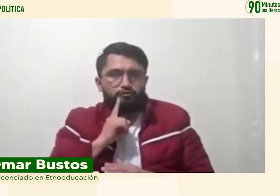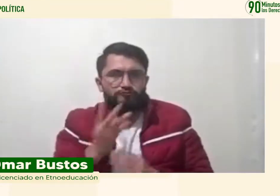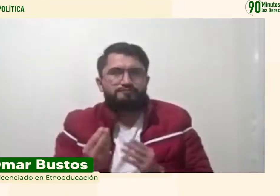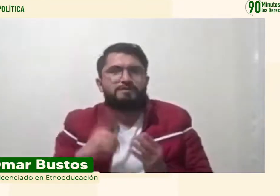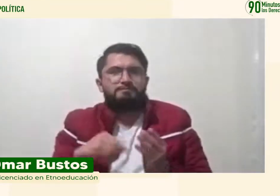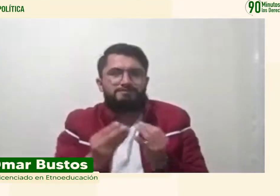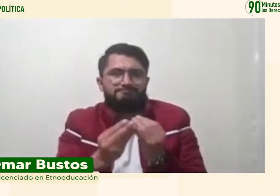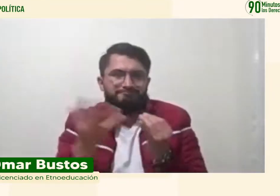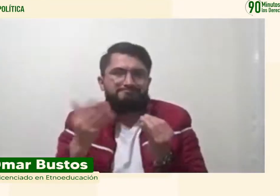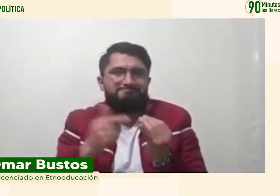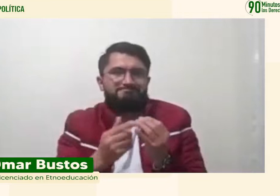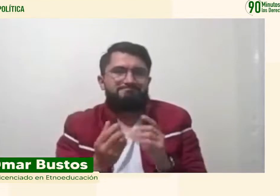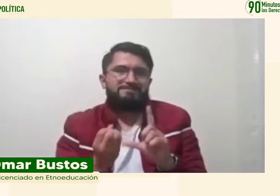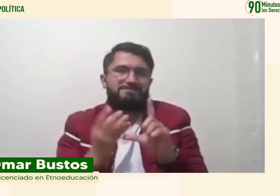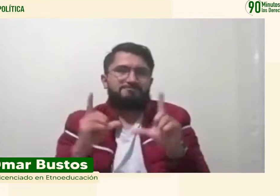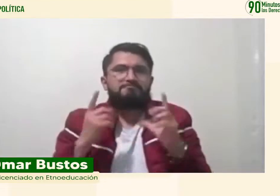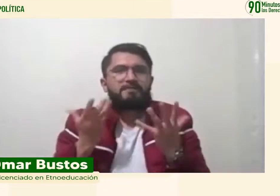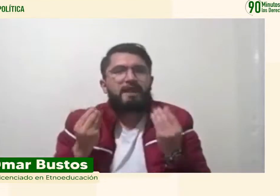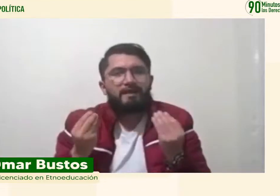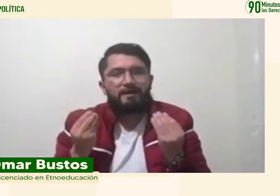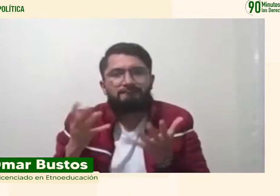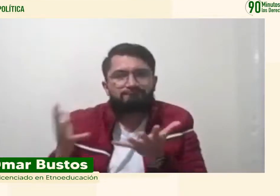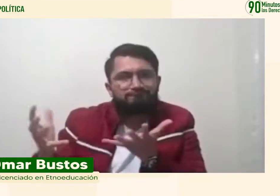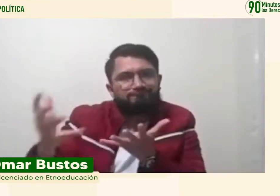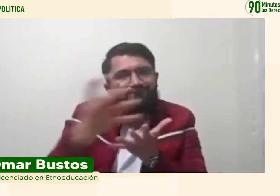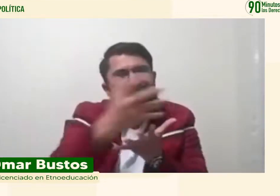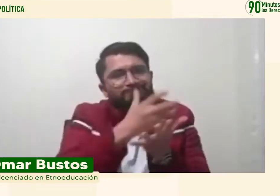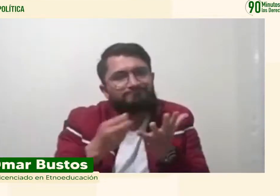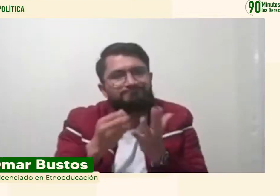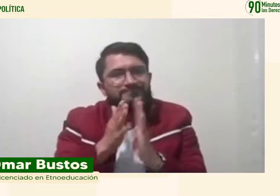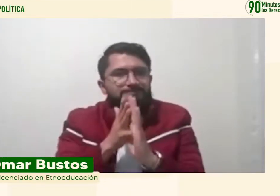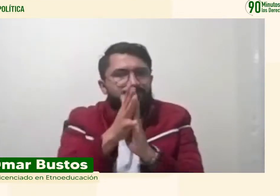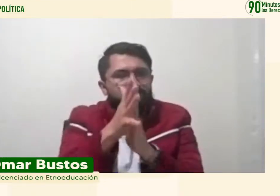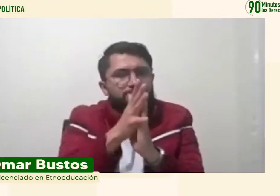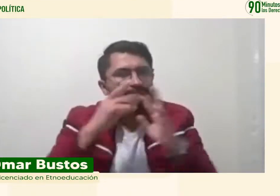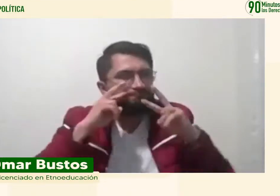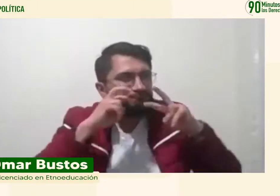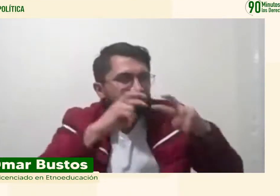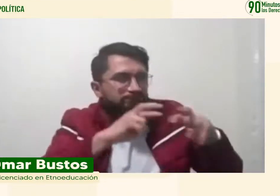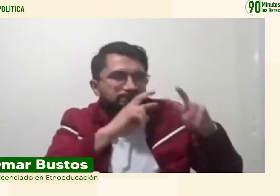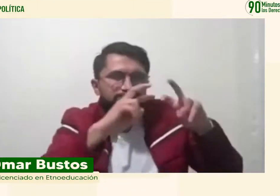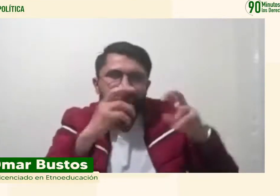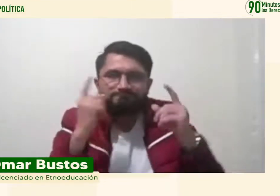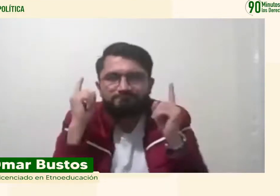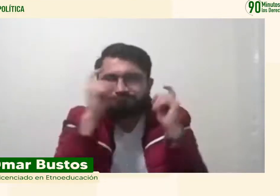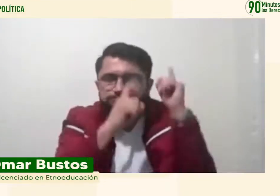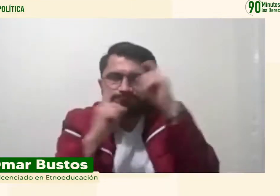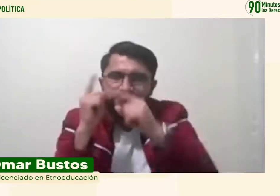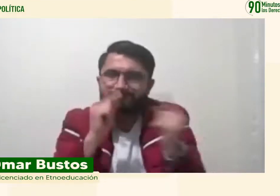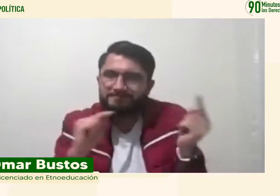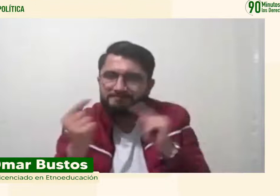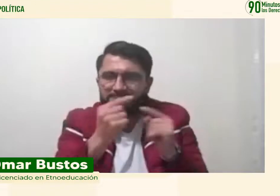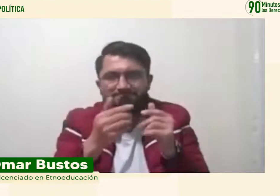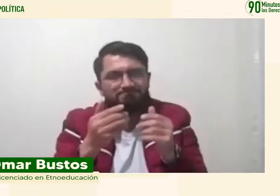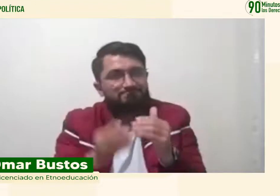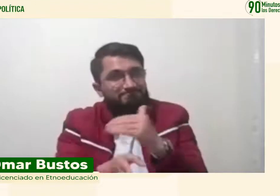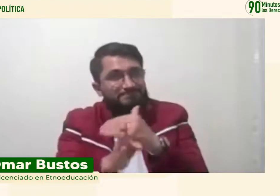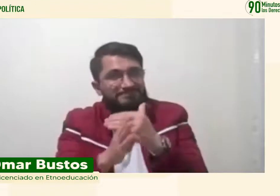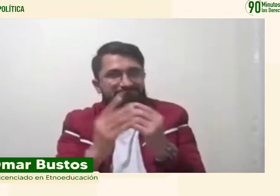diferentes grupos culturales entonces me grado en esto trata de recoger esta información está información y para reflexionar sobre